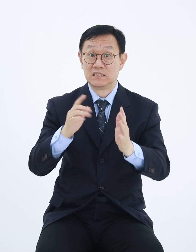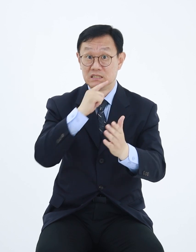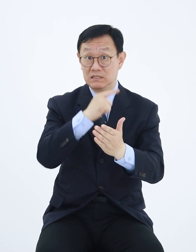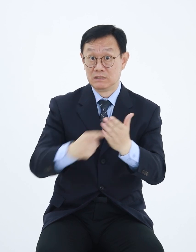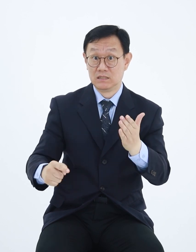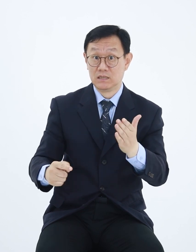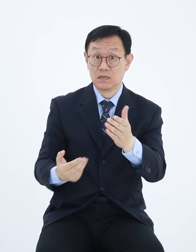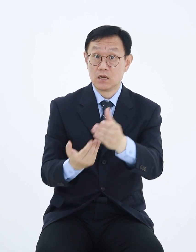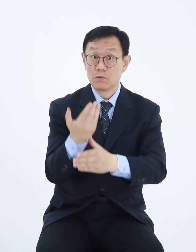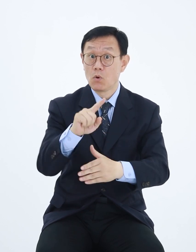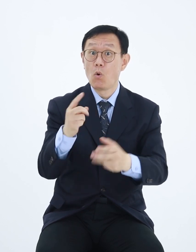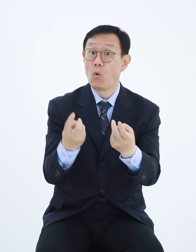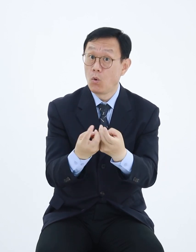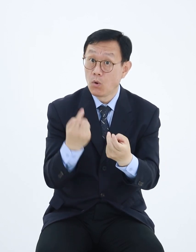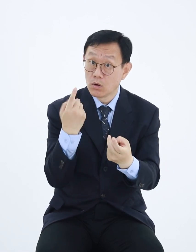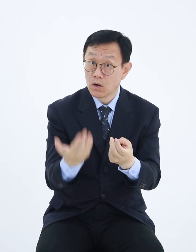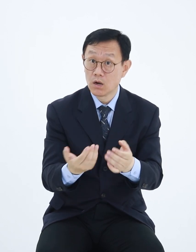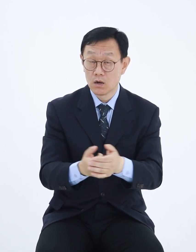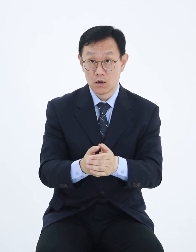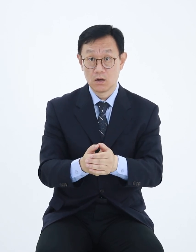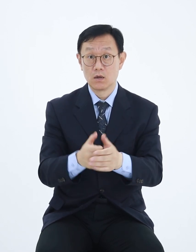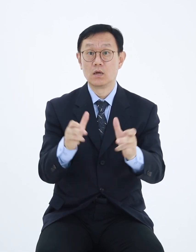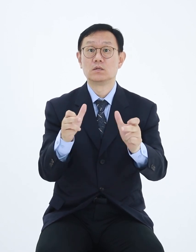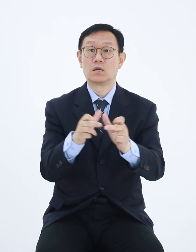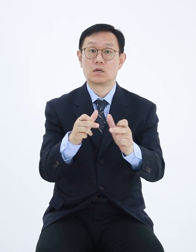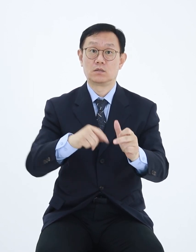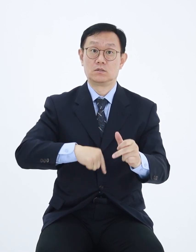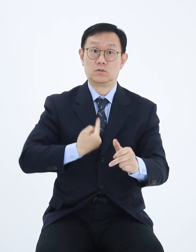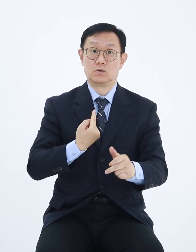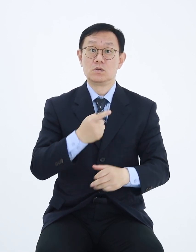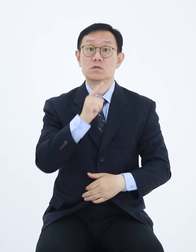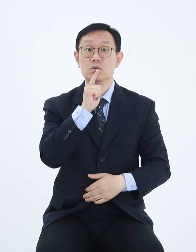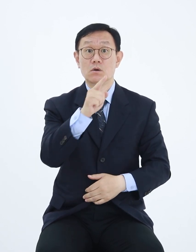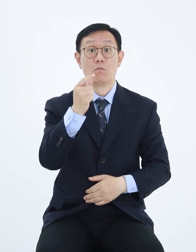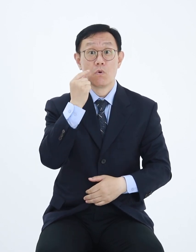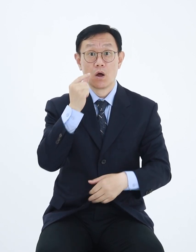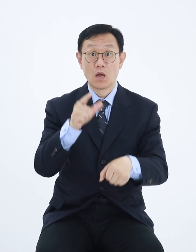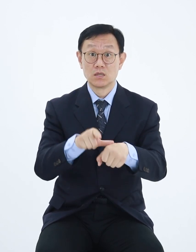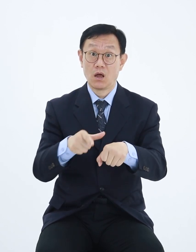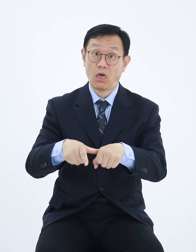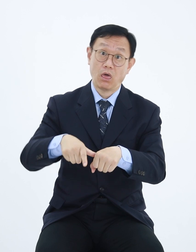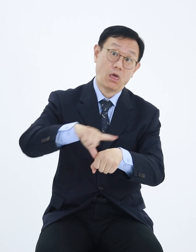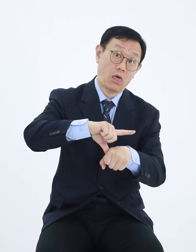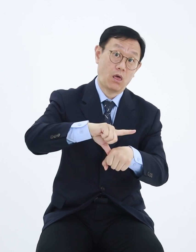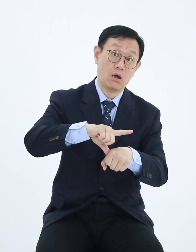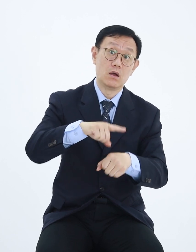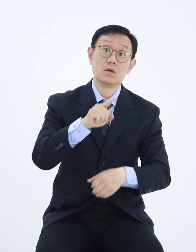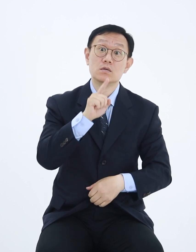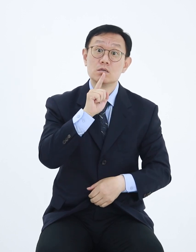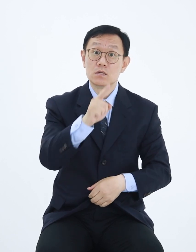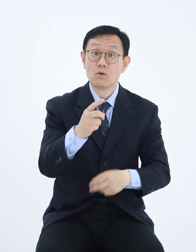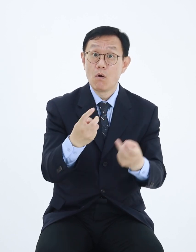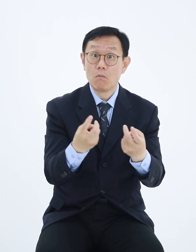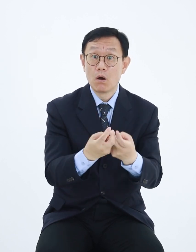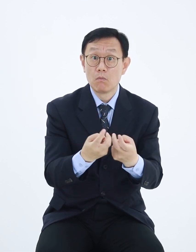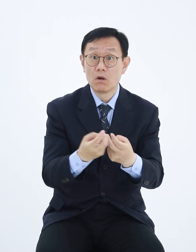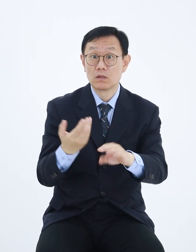할까요? 만약 장애인들이 스스로 신고할 수 없어 시간이 지체되거나 신고하는 것조차 다른 사람의 도움을